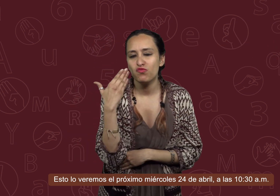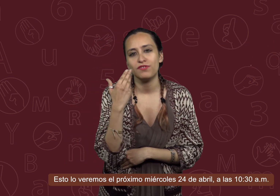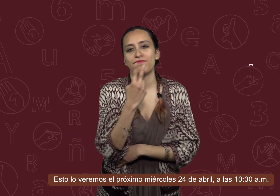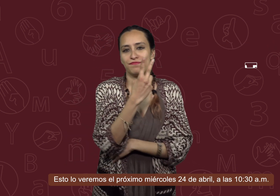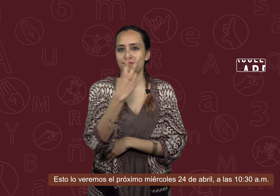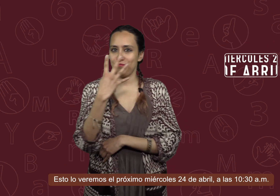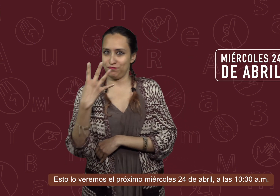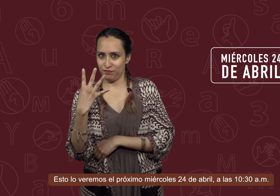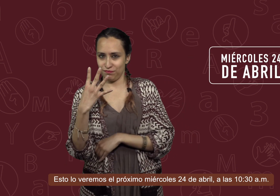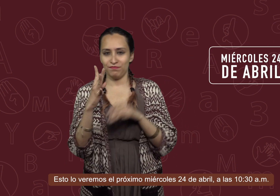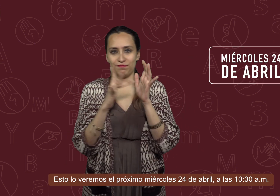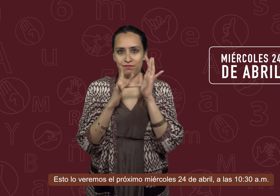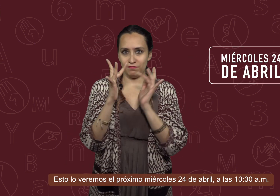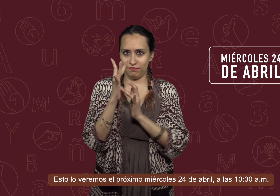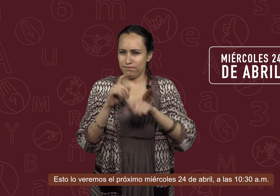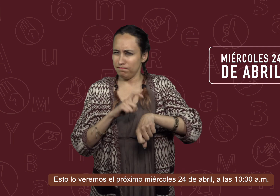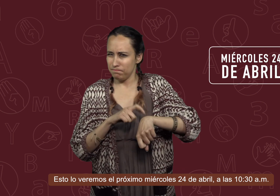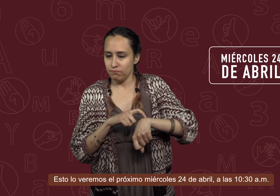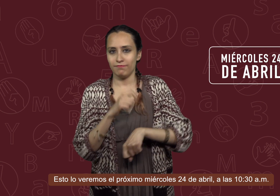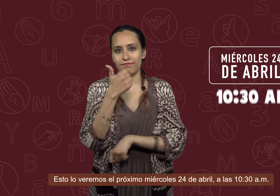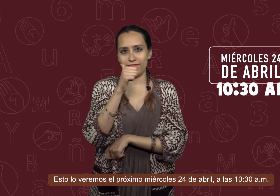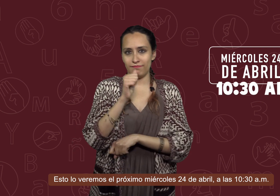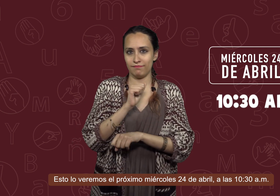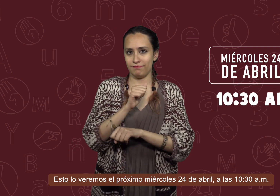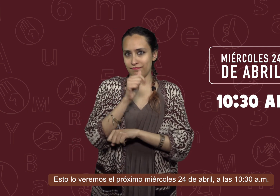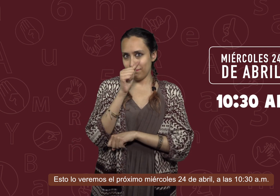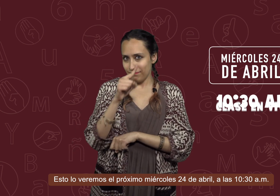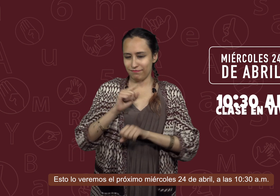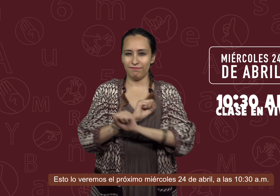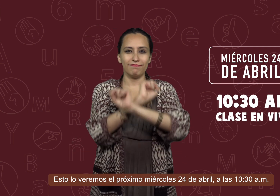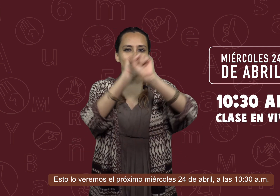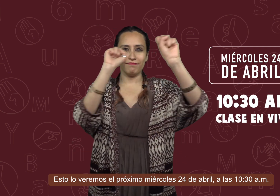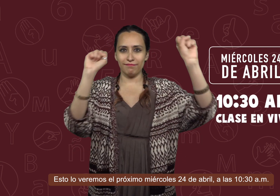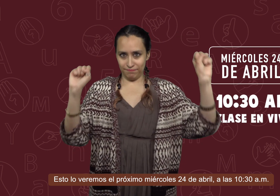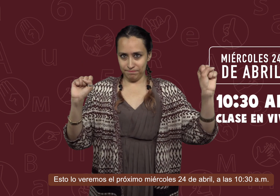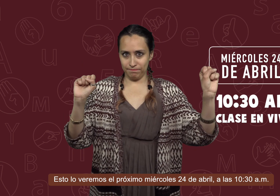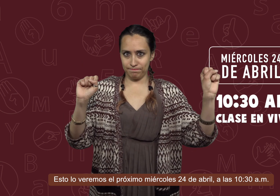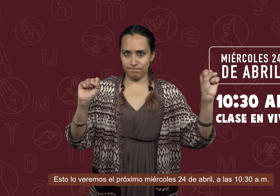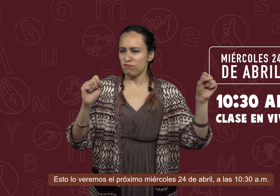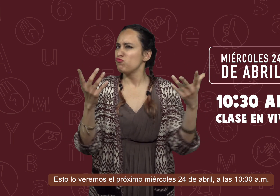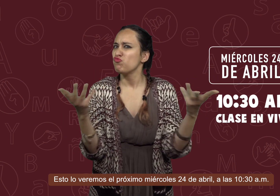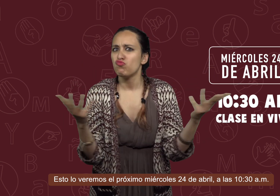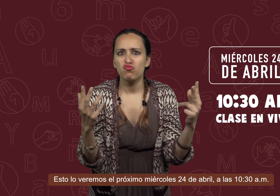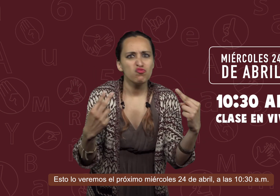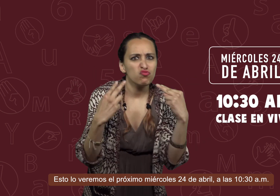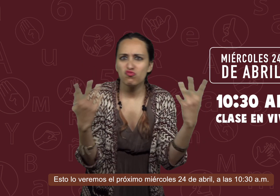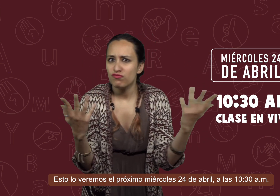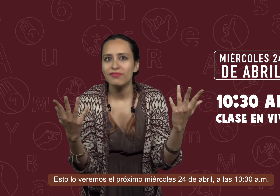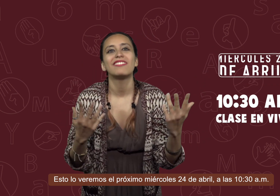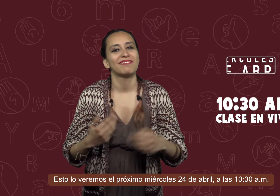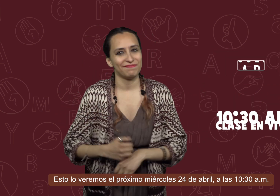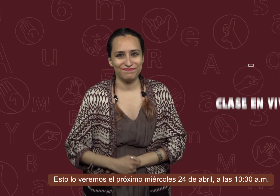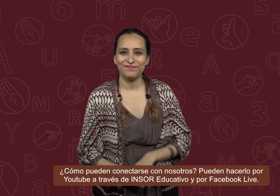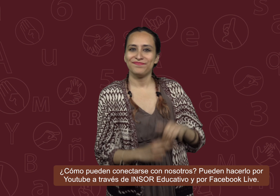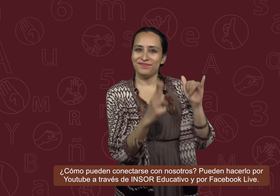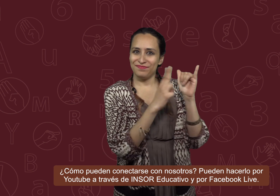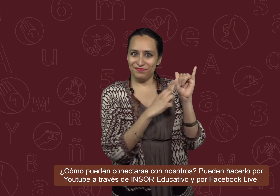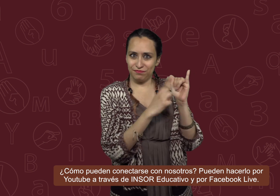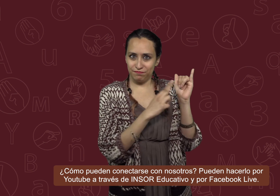Esto lo veremos el próximo miércoles 24 de abril a las 10:30 de la mañana. ¿Cómo pueden conectarse con nosotros?